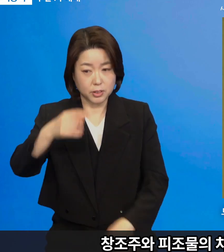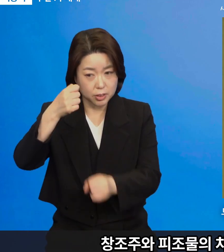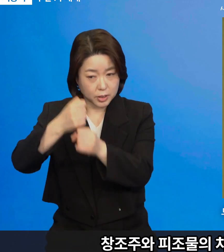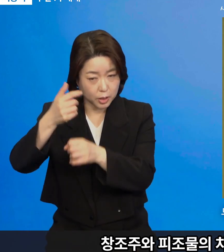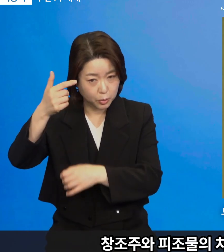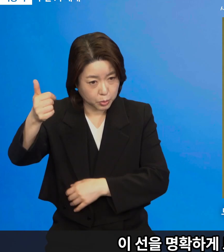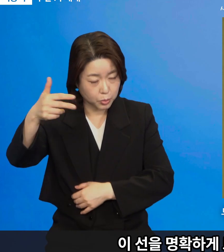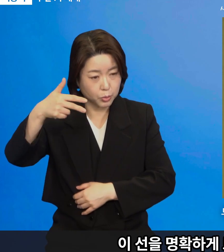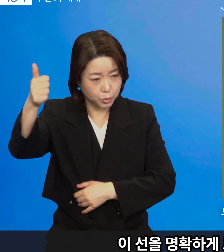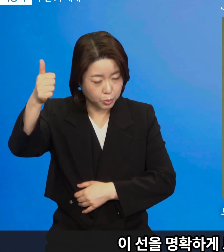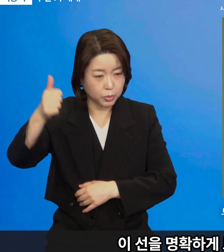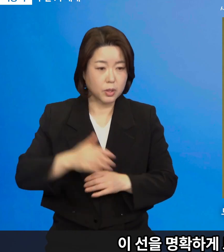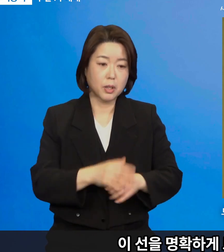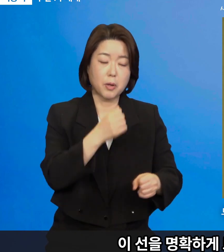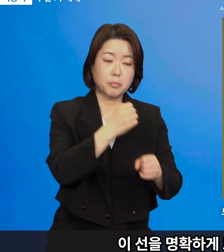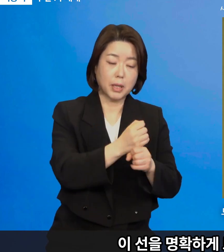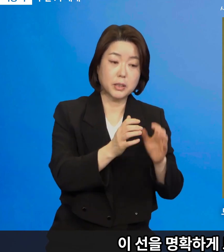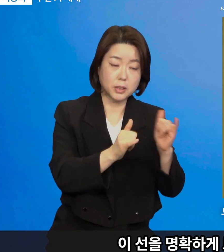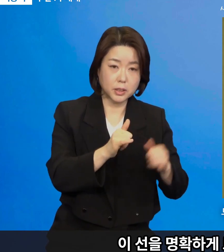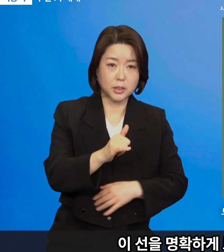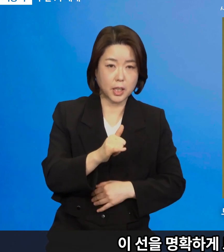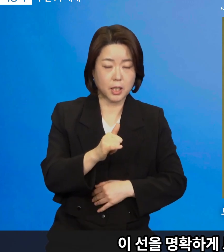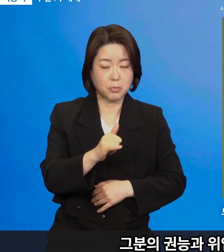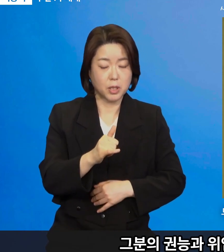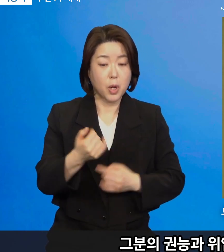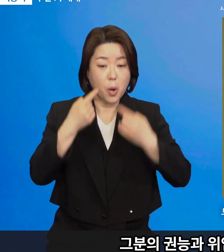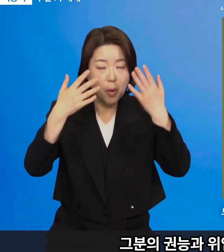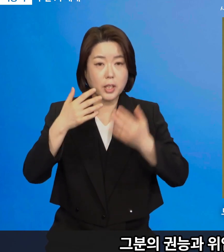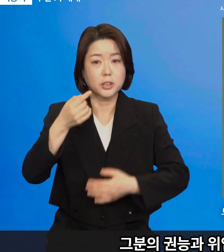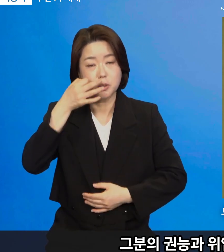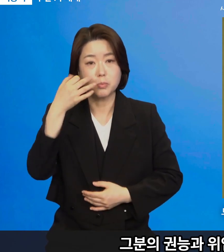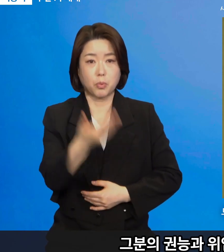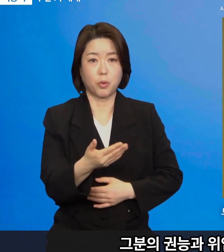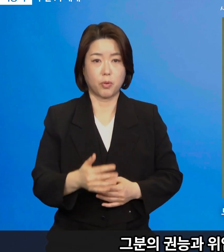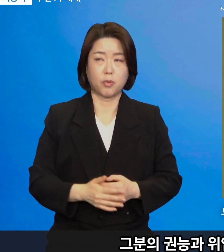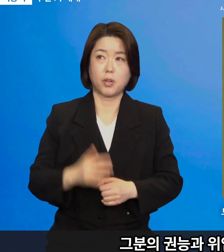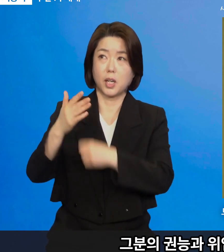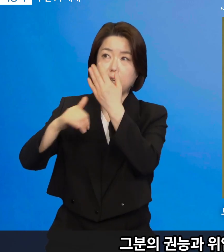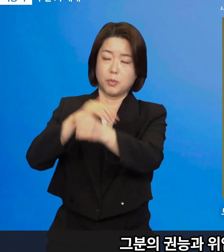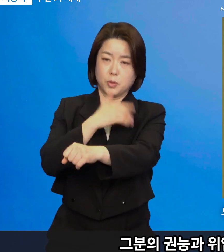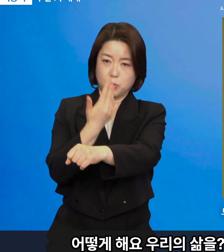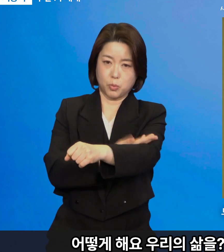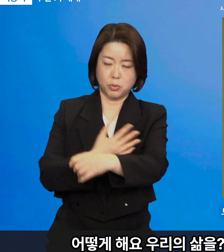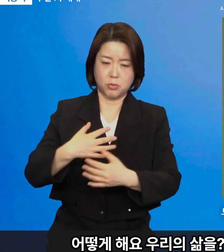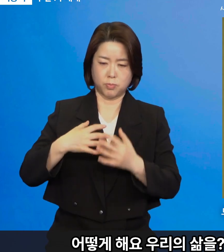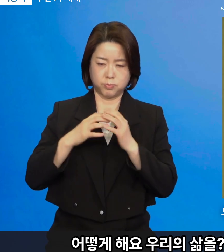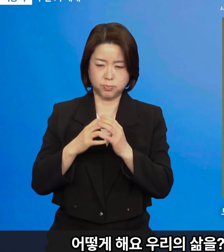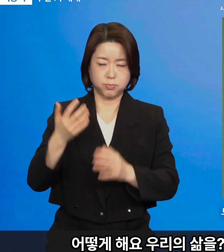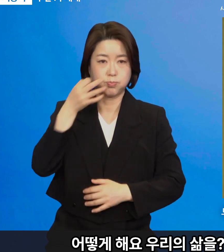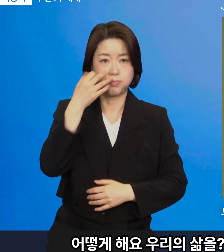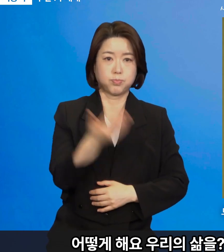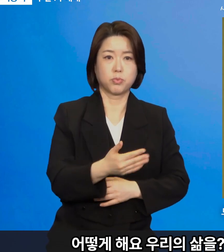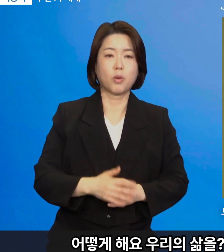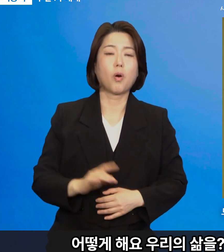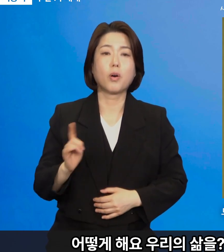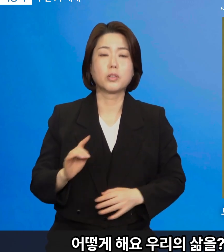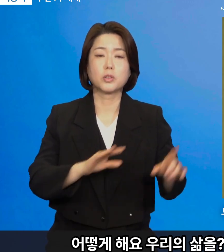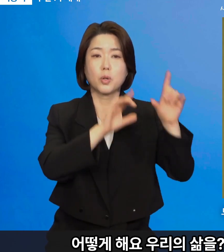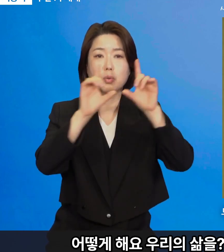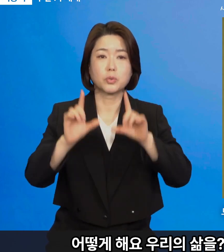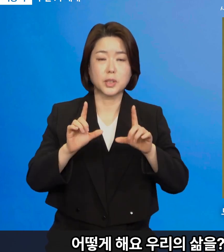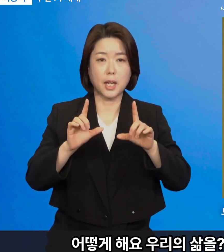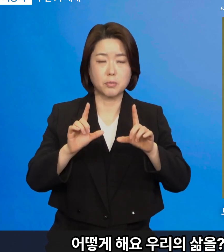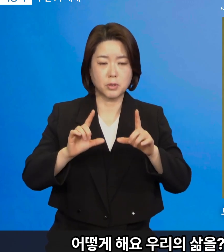내가 보여줄게. 이 선을 명확하게 보여주시는 거예요. 그분의 권능과 위엄을 보여주십니다. 어떻게 해요? 우리의 삶을